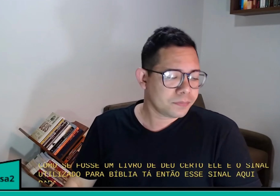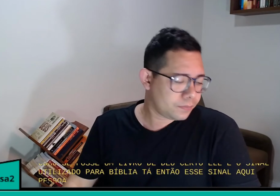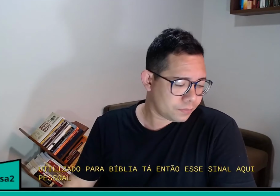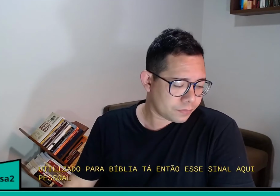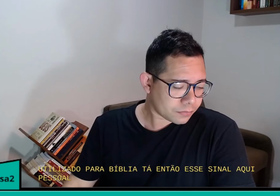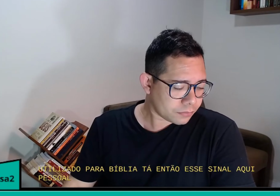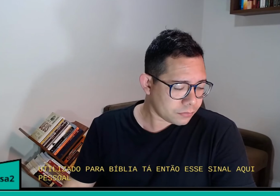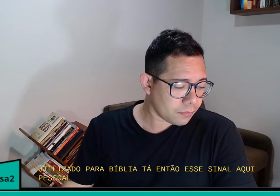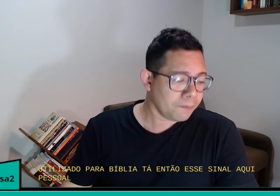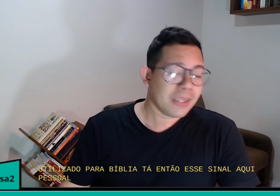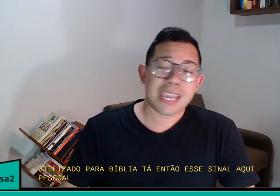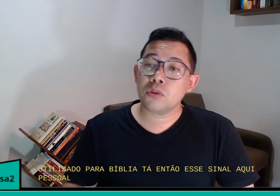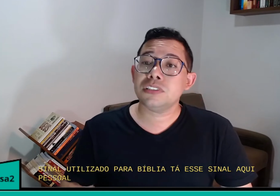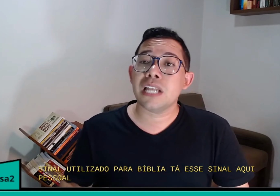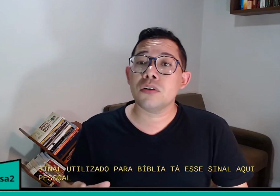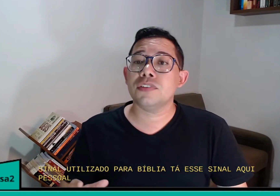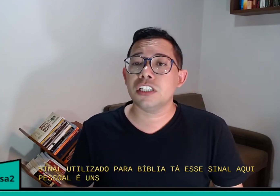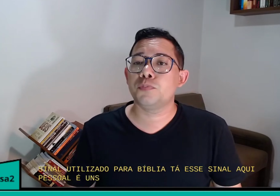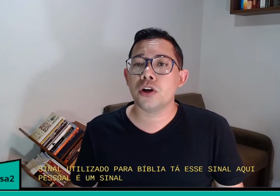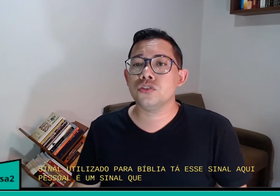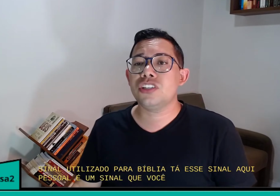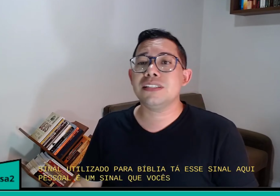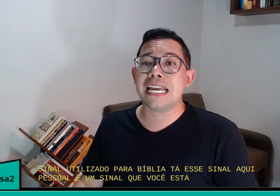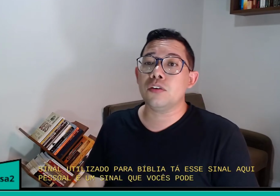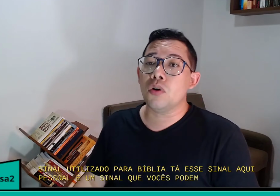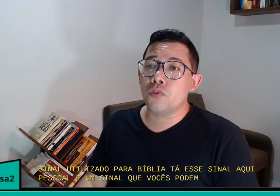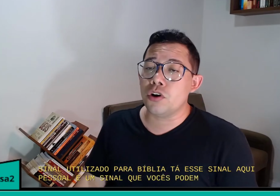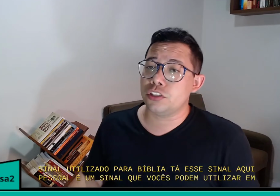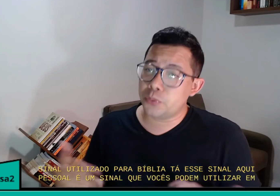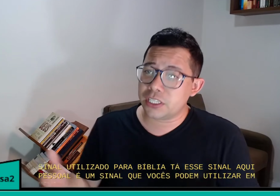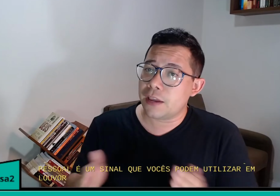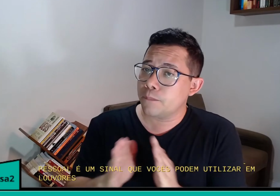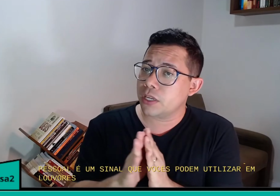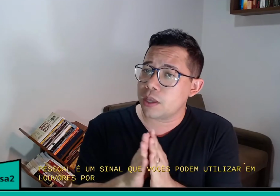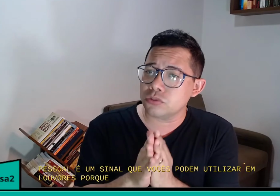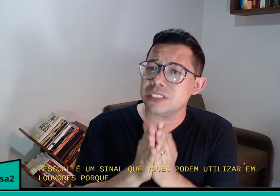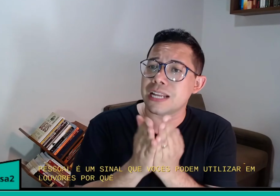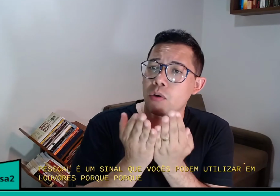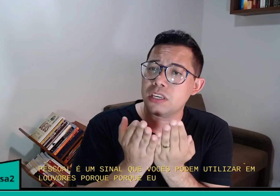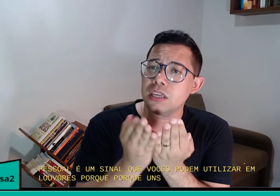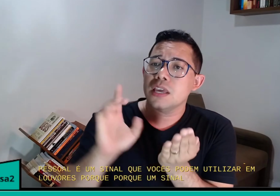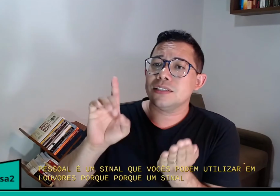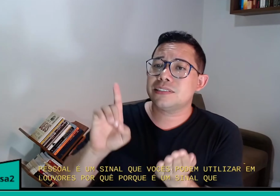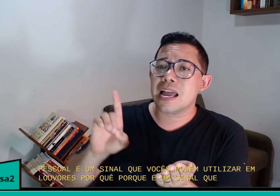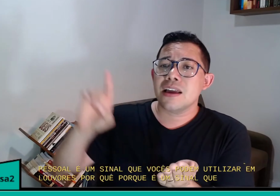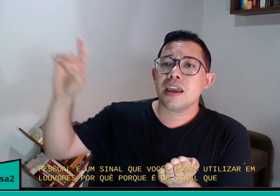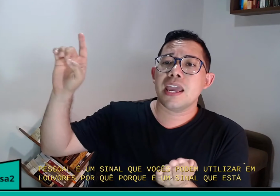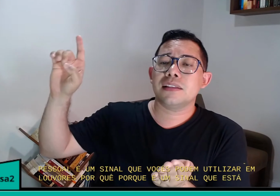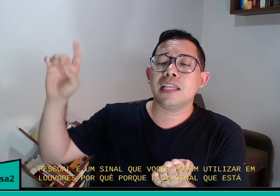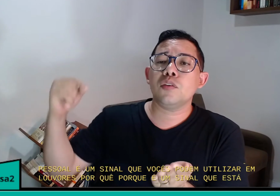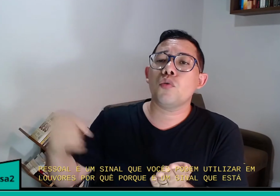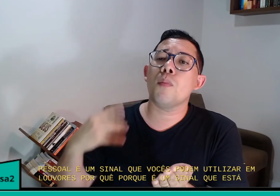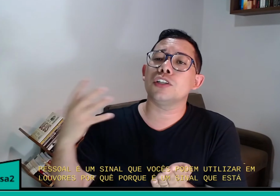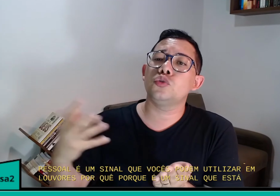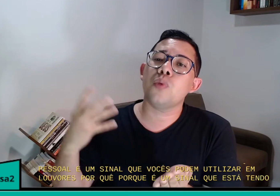é um sinal que vocês podem utilizar em louvores. Por quê? Porque é um sinal que está tendo como a sua